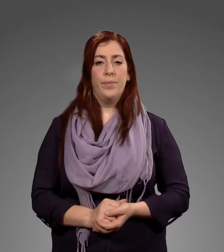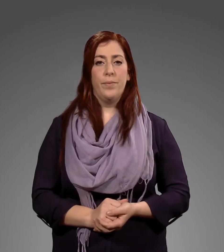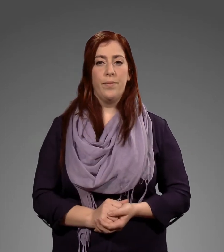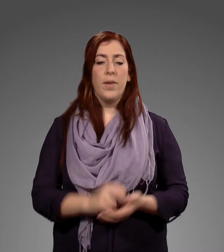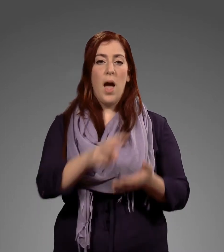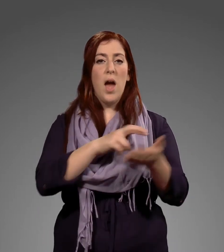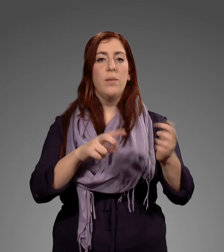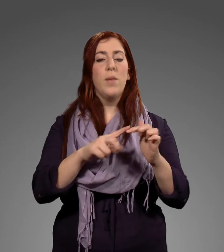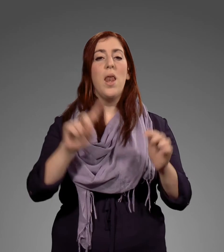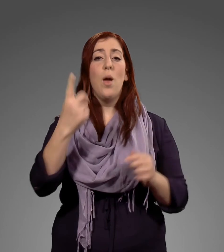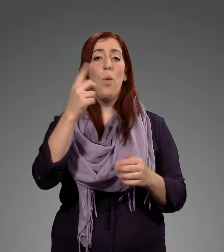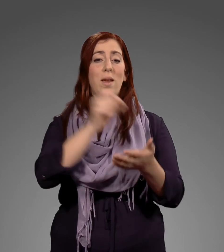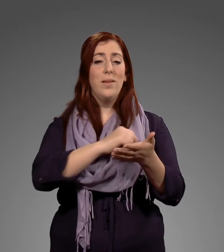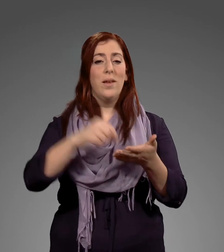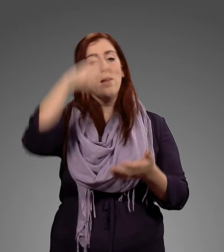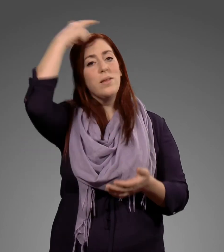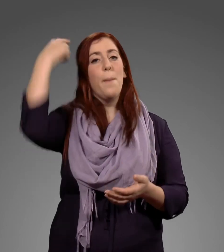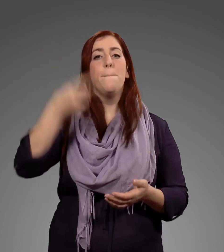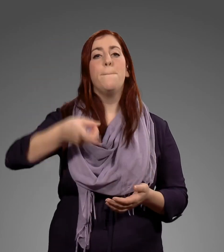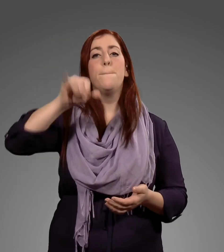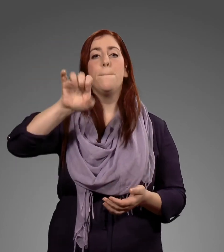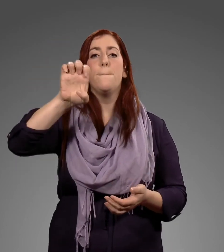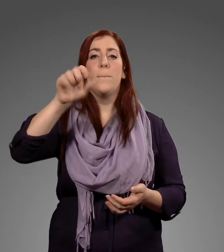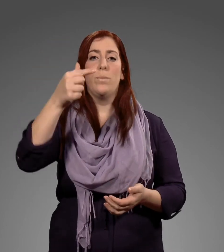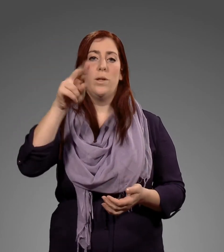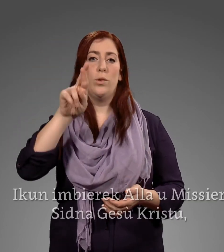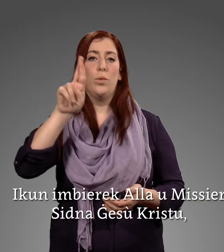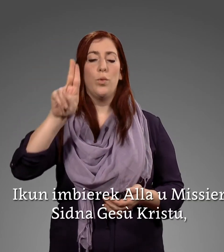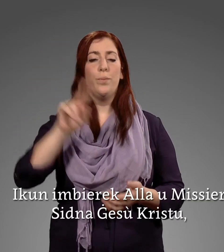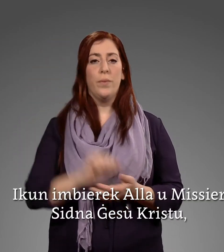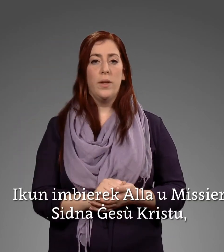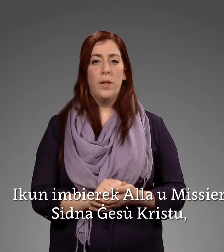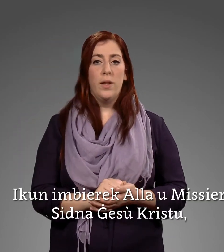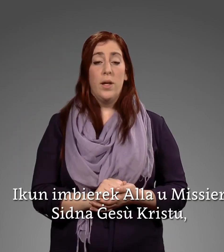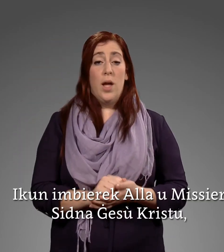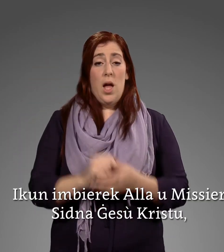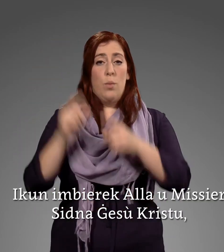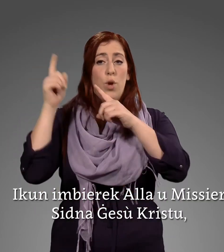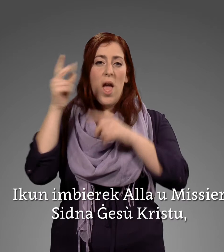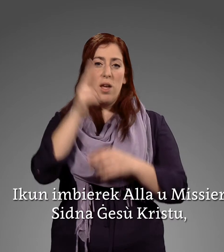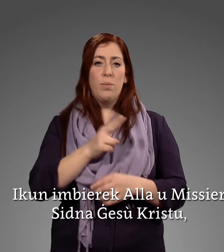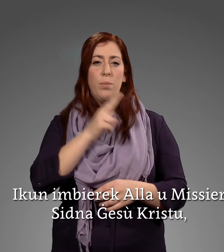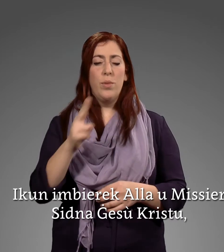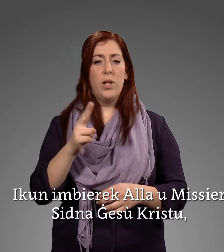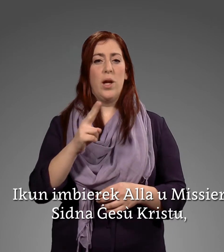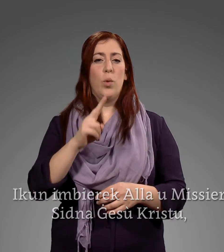Qari mill-ewwel ittra ta' San Pietru Apostlu. Ikun imbierek Alla u missir sidna Ġesu Kristu,